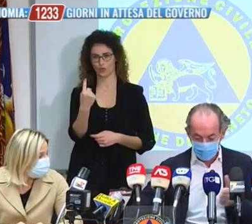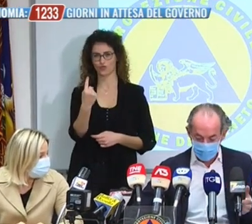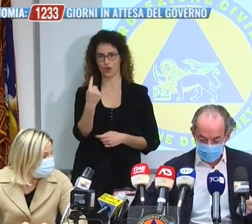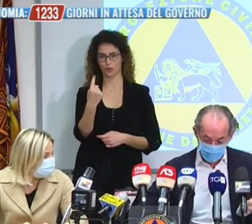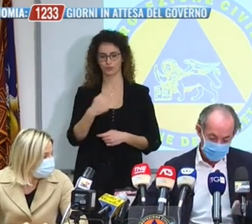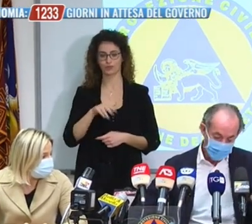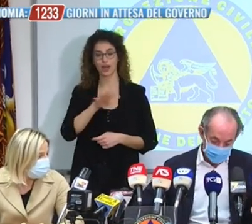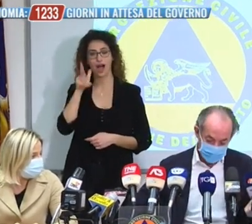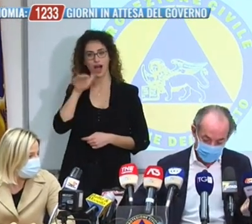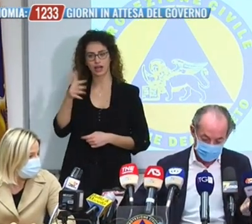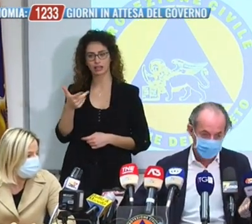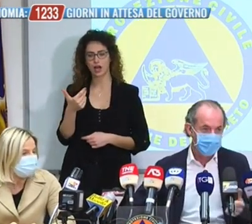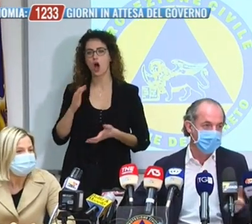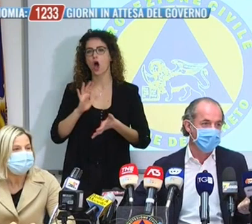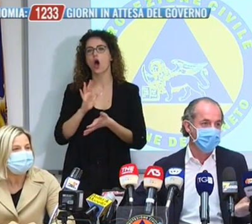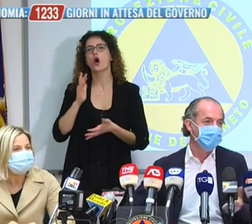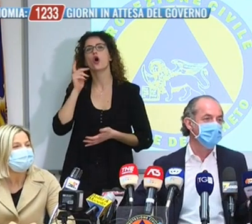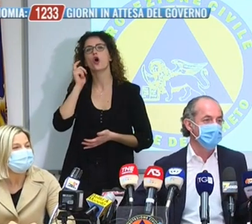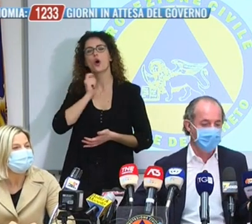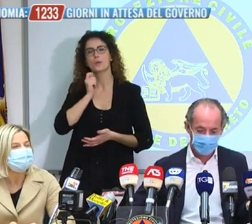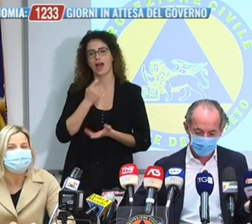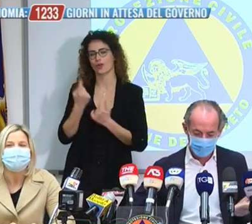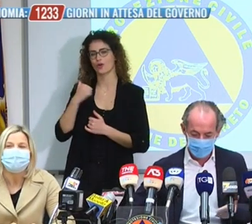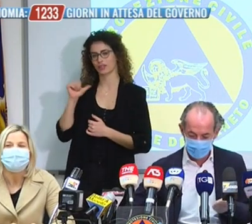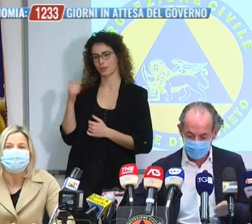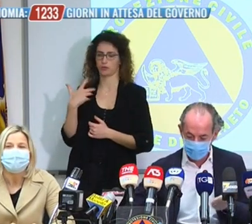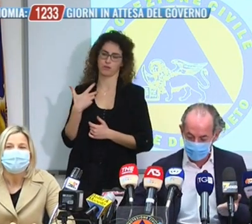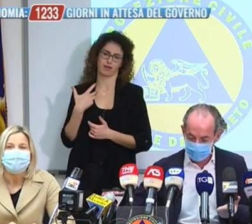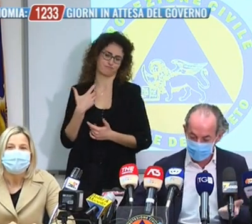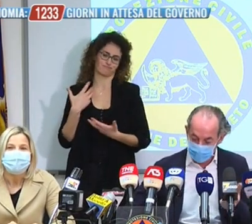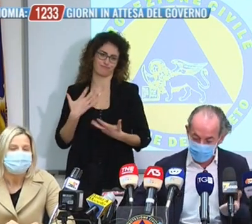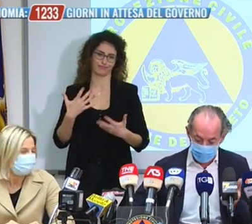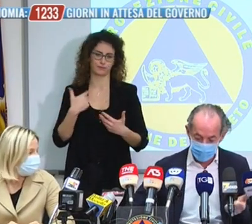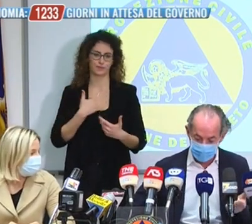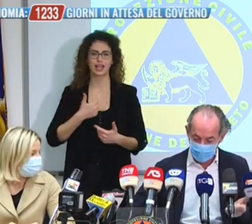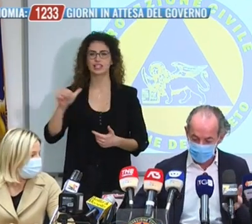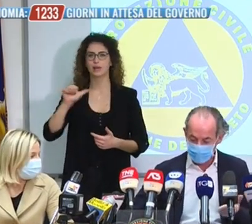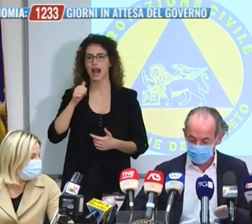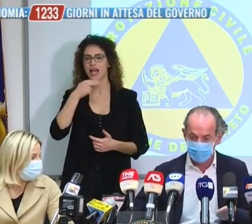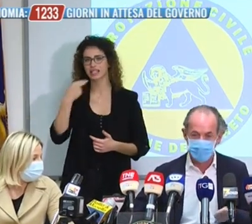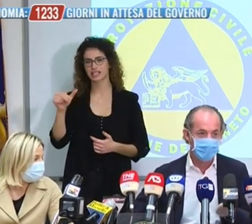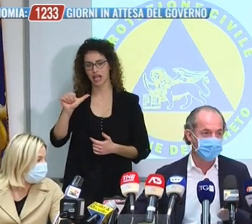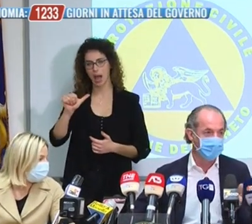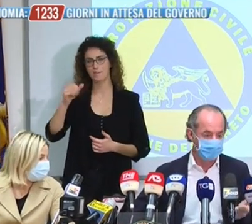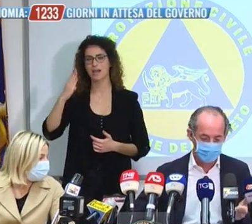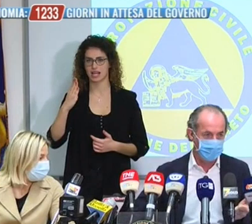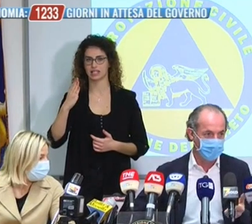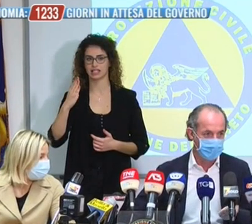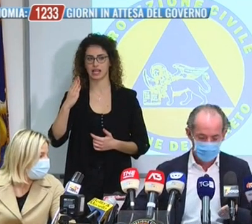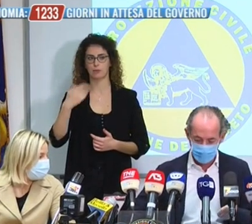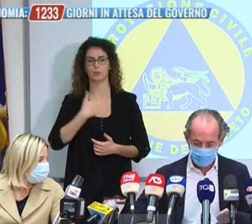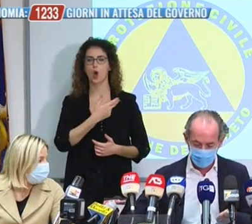poi un'altra signora che li ha fatti sabato, ma è un outsider, la signora Speranza Bellinzier, me l'ha segnalata Mirko di Radio